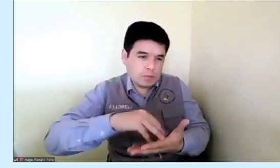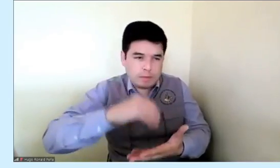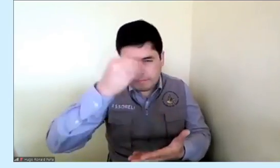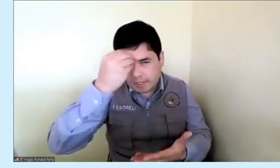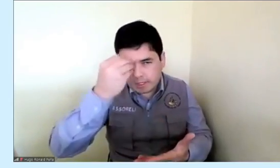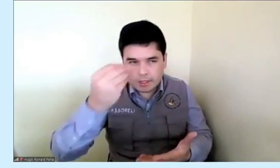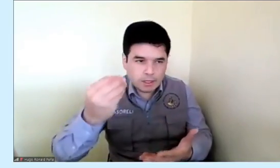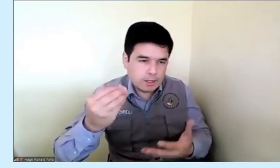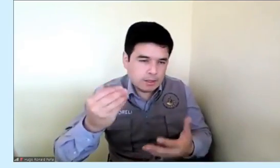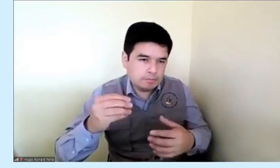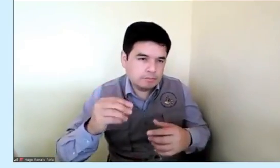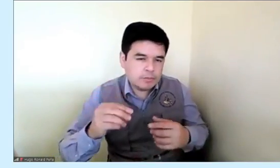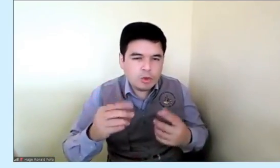Vamos a aprender